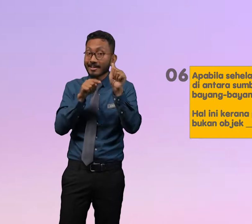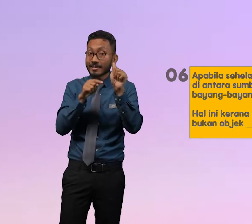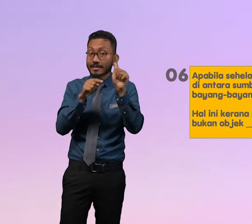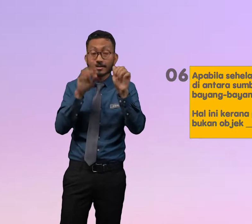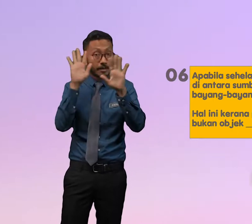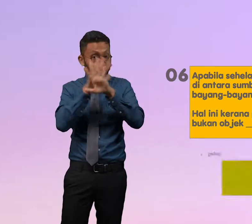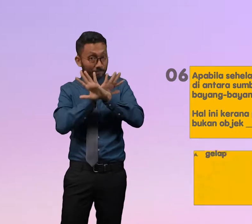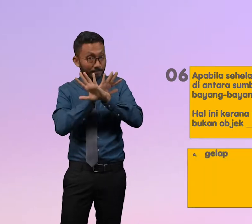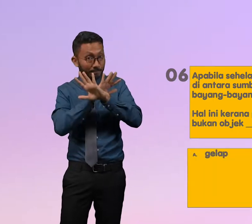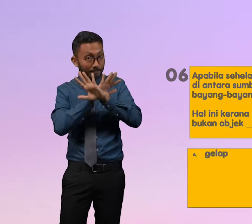gelam.